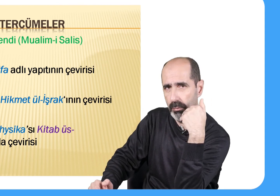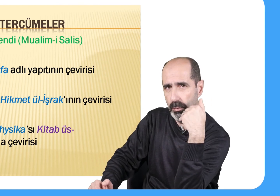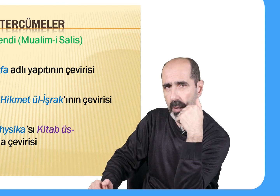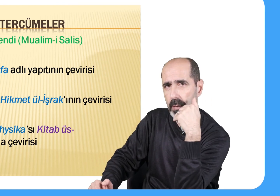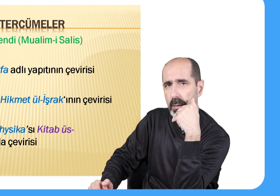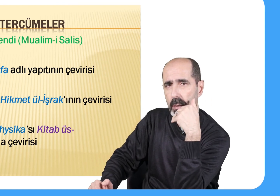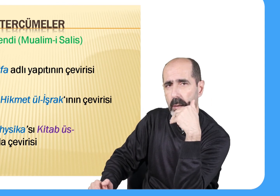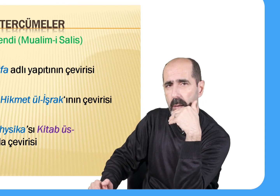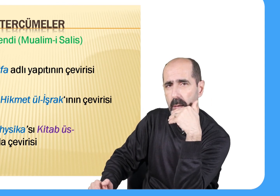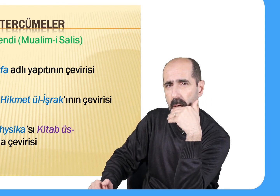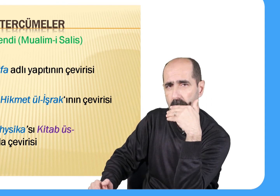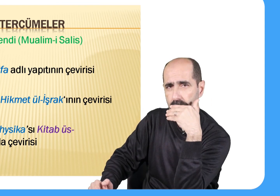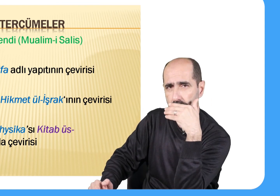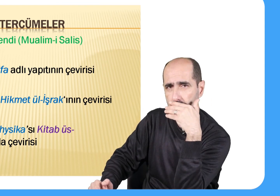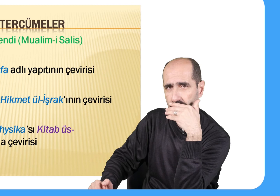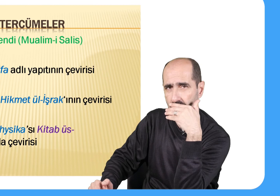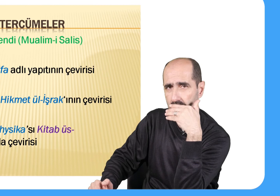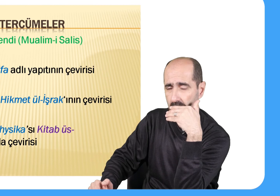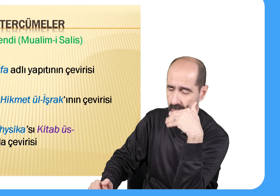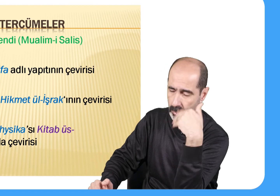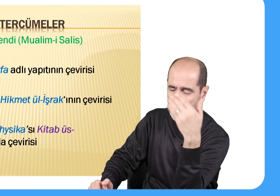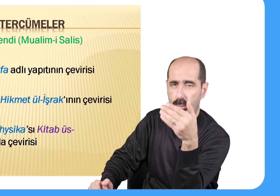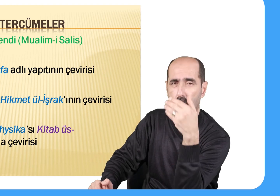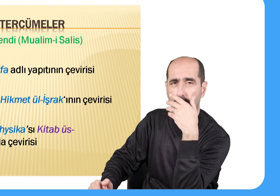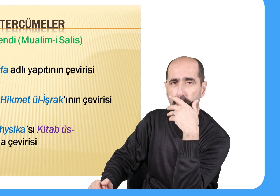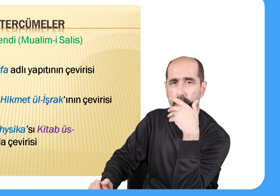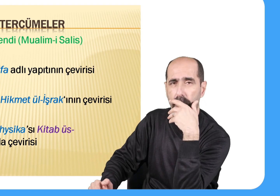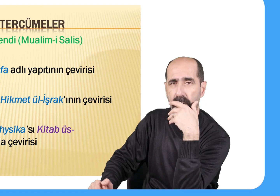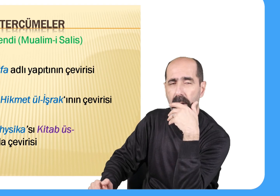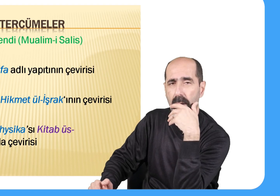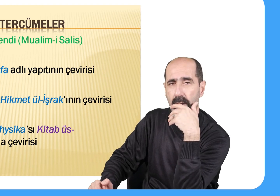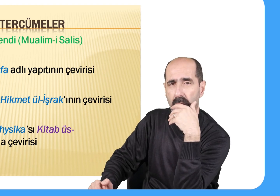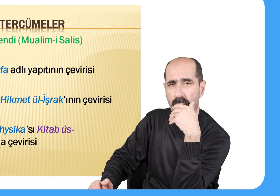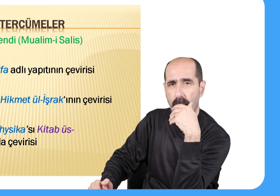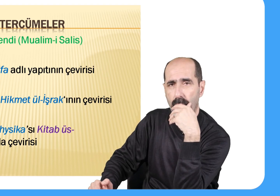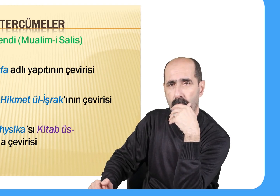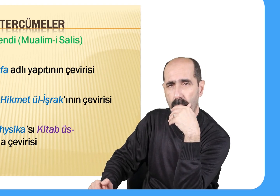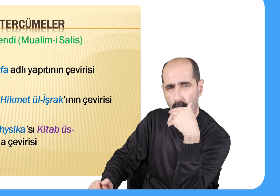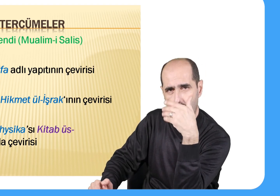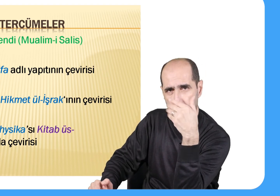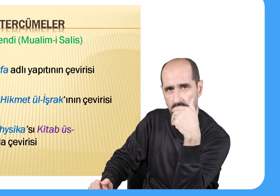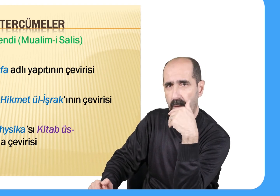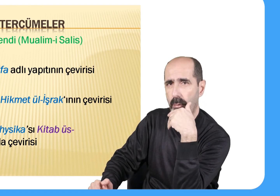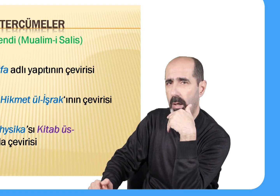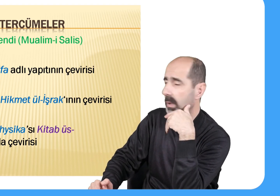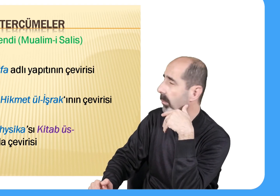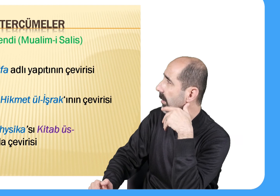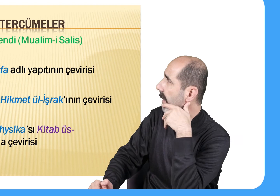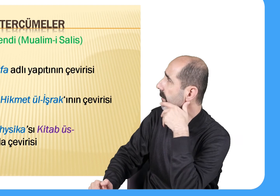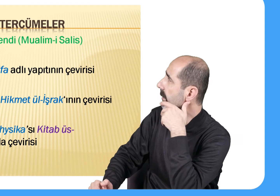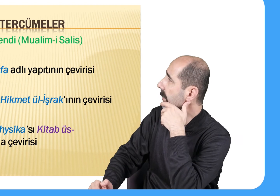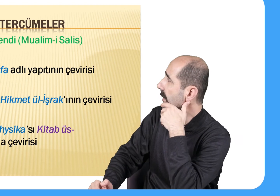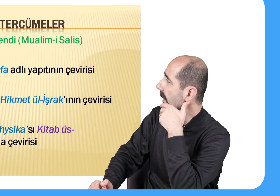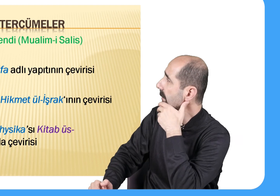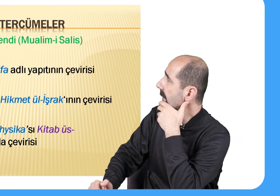bu daha sonra Ahmet Vefik Paşa gelecek O da çok çok büyük bir tercüme Üstadı onun dedesi olarak